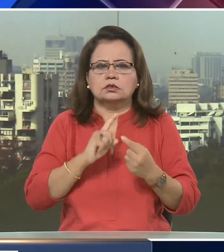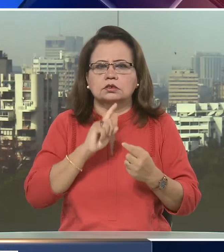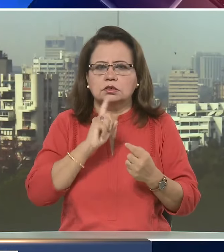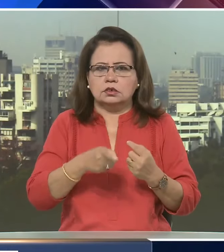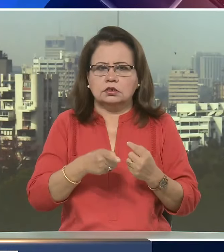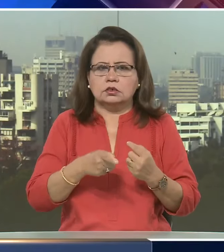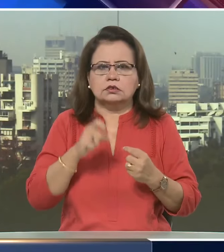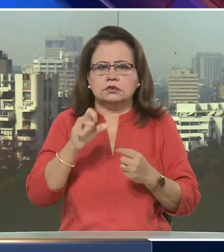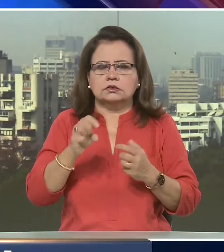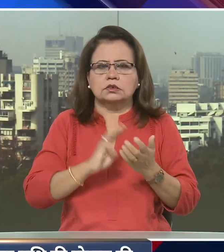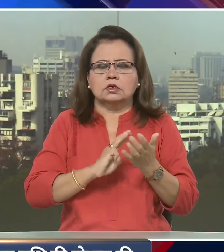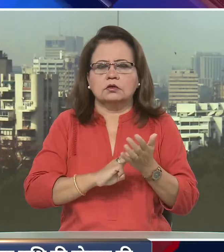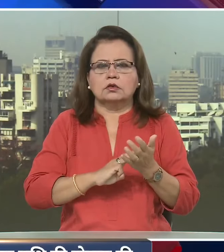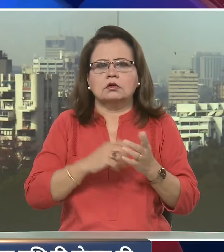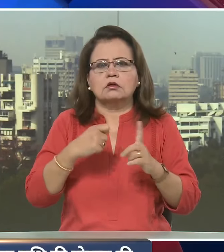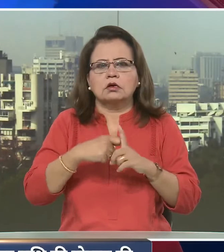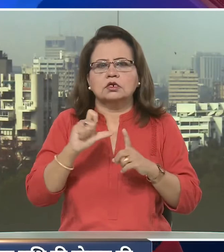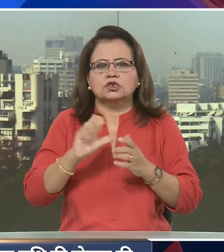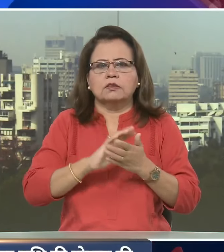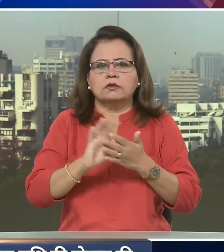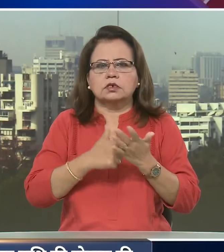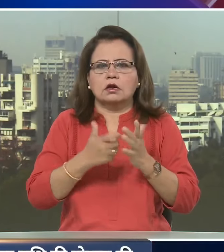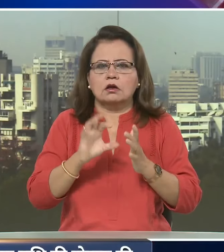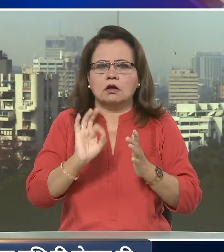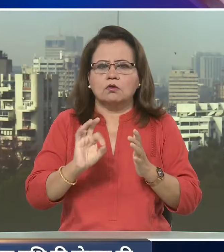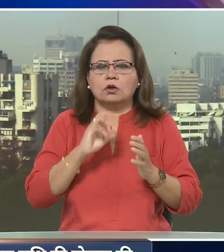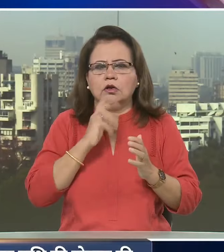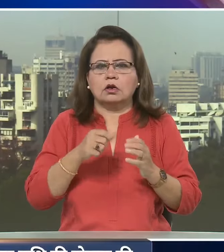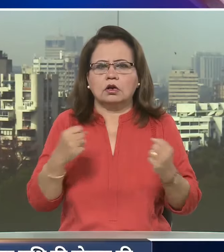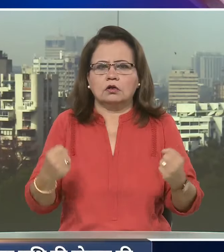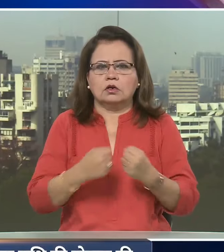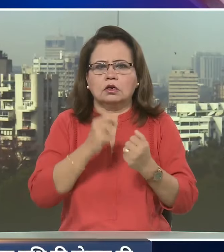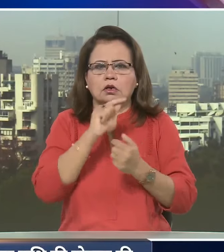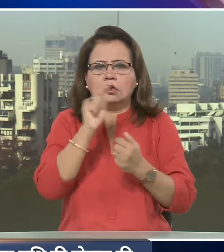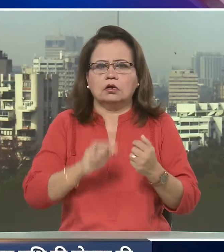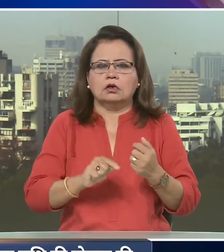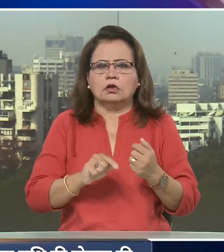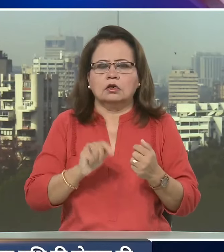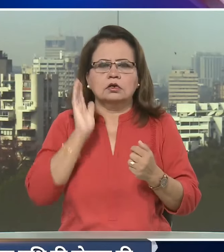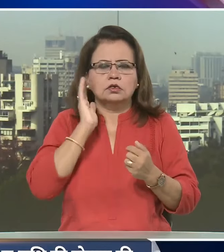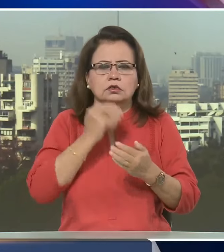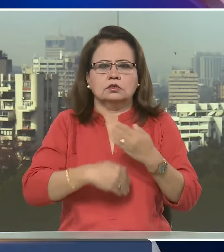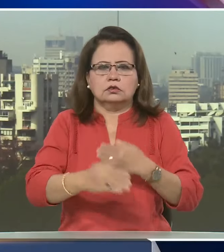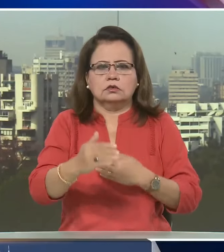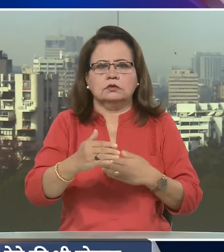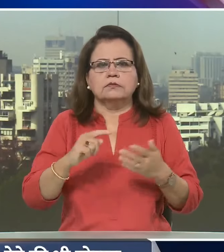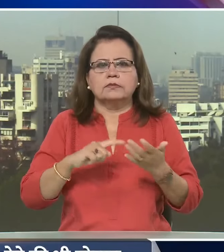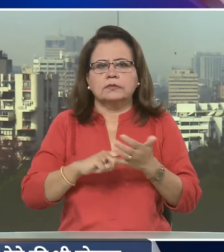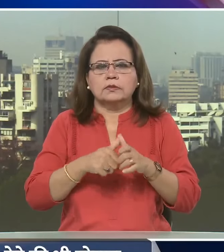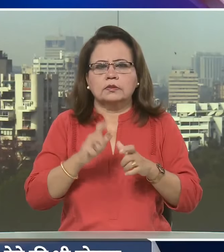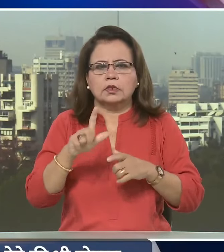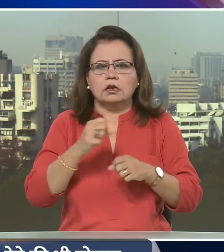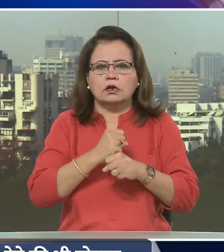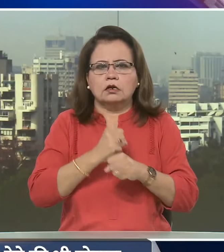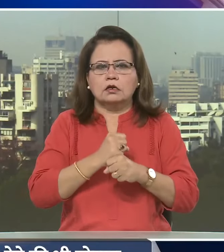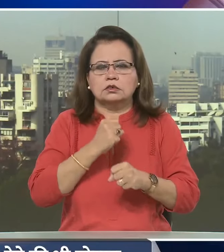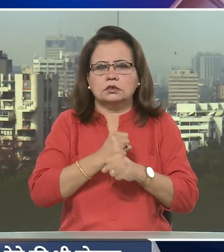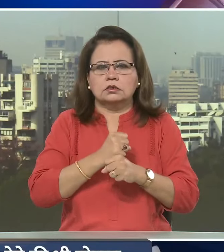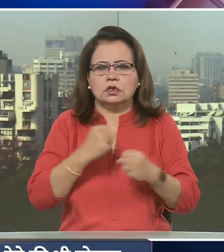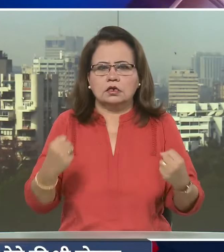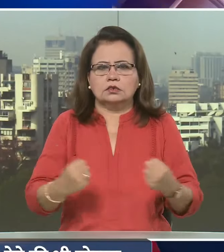हैं। मुख्यमंत्री के चंद्रशेखर राव ने कहा कि घटना के कारणों का पता लगाया जाना चाहिए। तेलंगाना सरकार